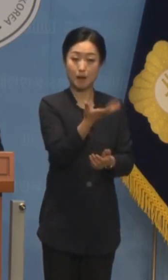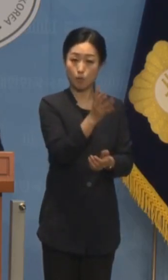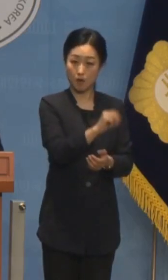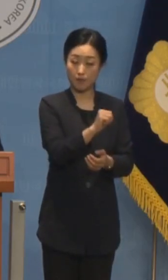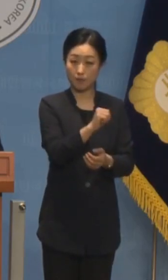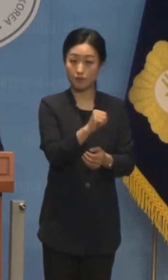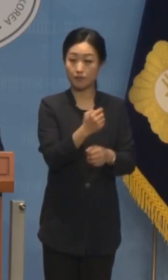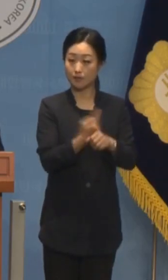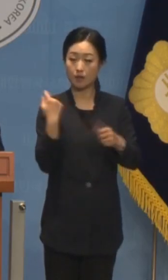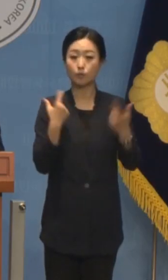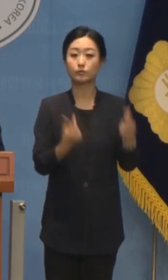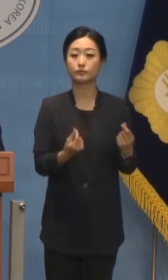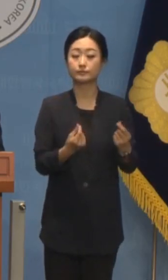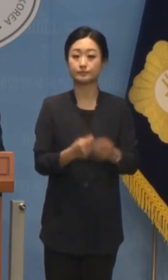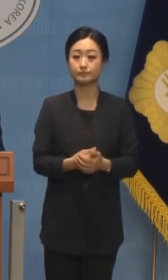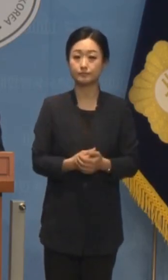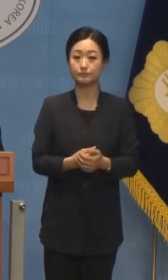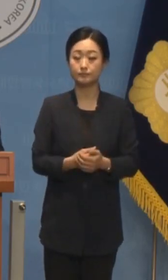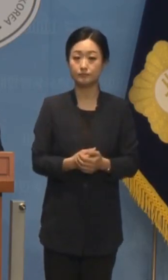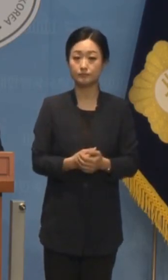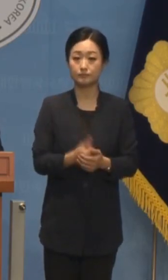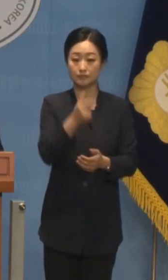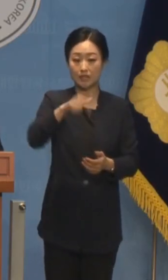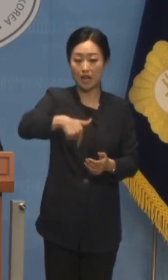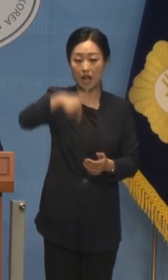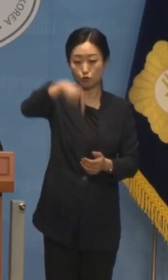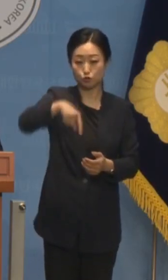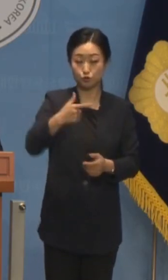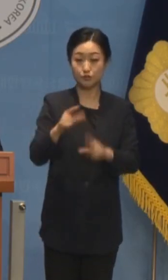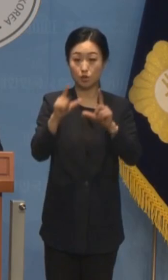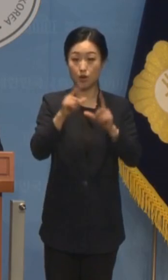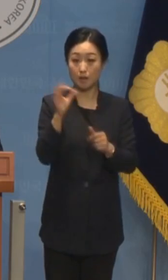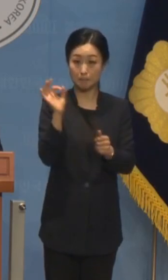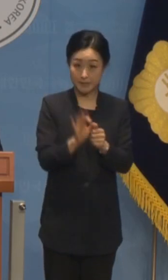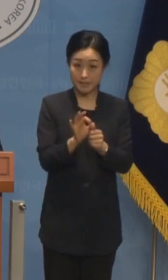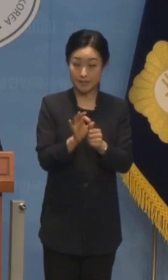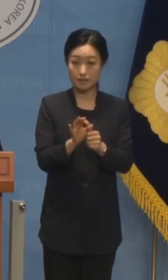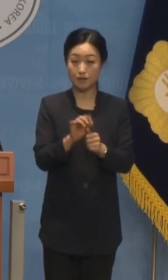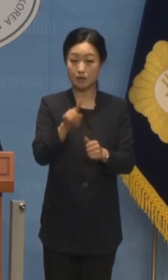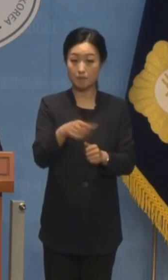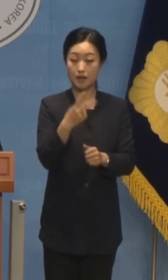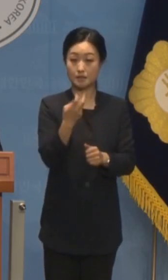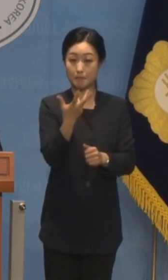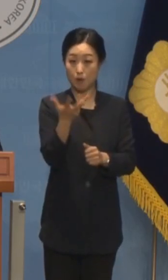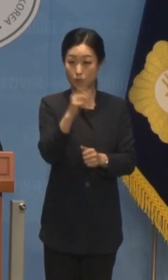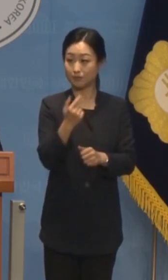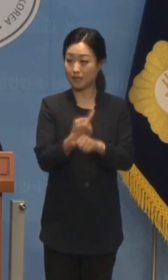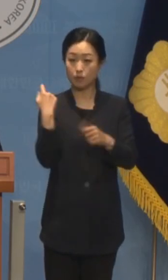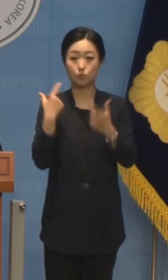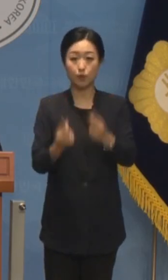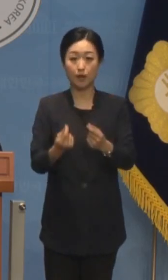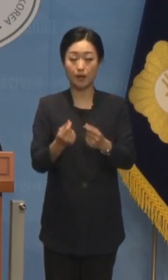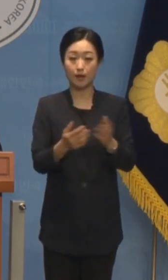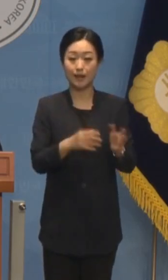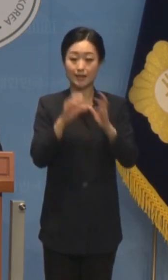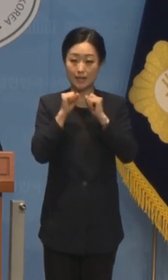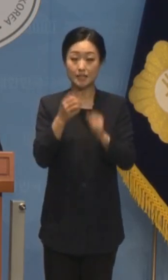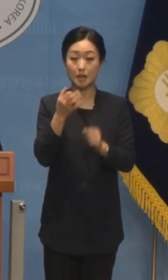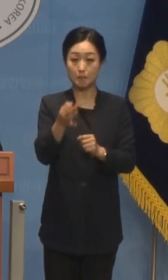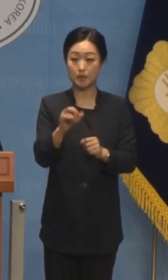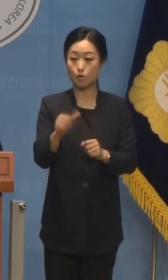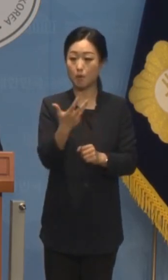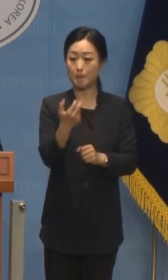전년 수준 동결 학군 생활 지원금 123억 원 전년 수준 동결 당직 무비